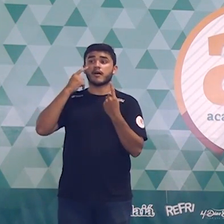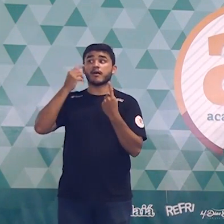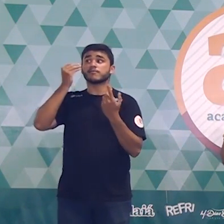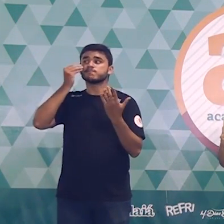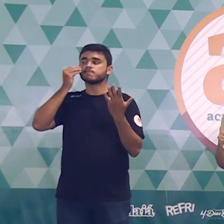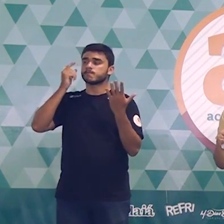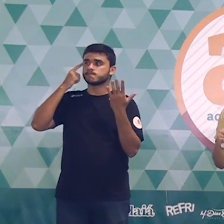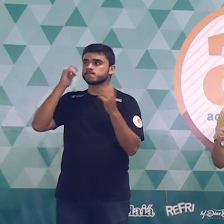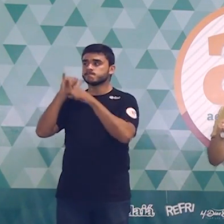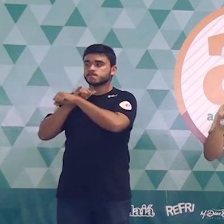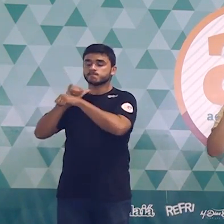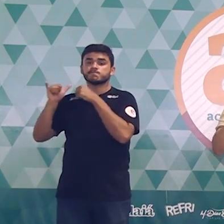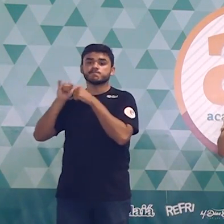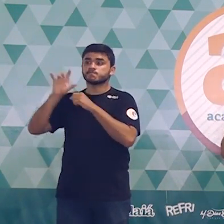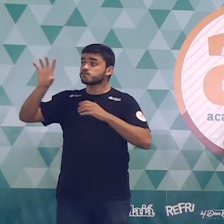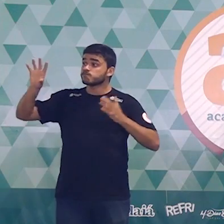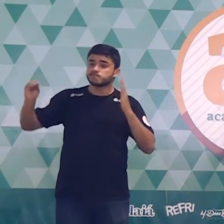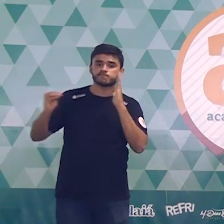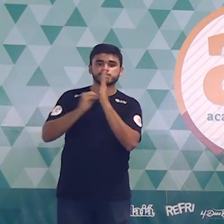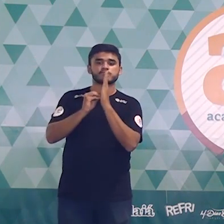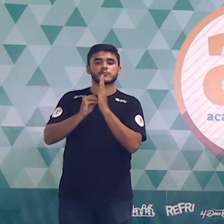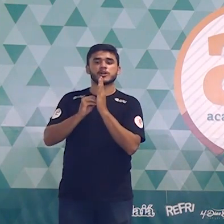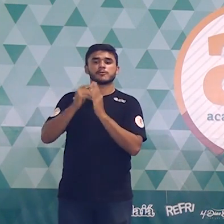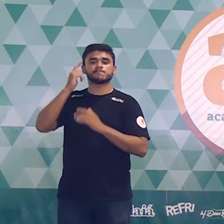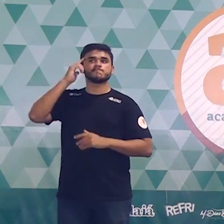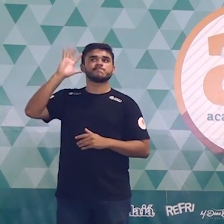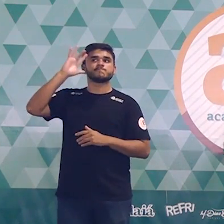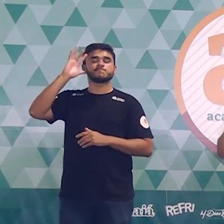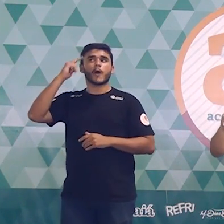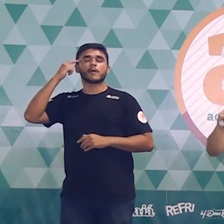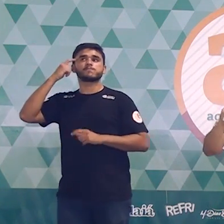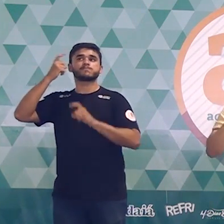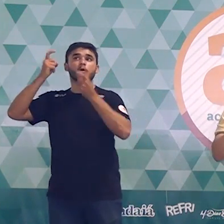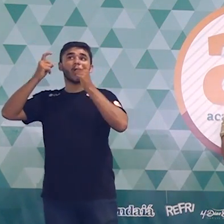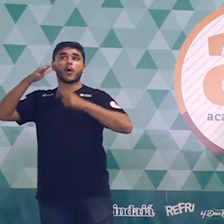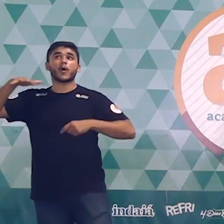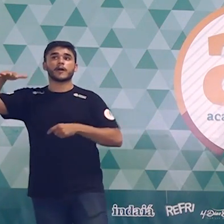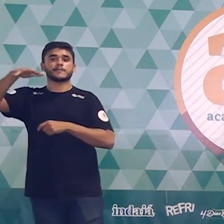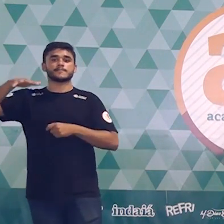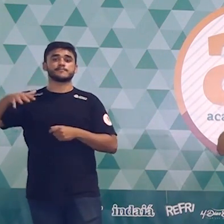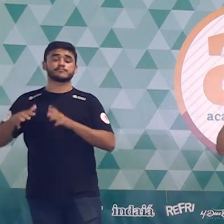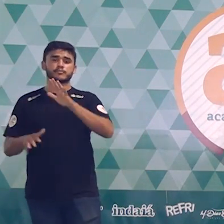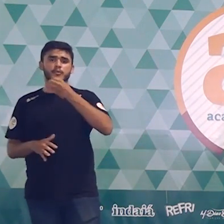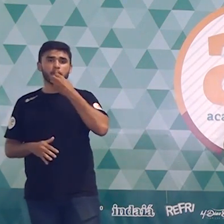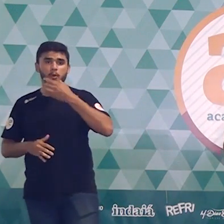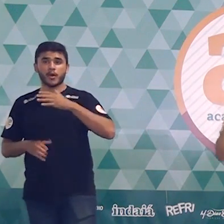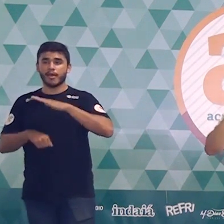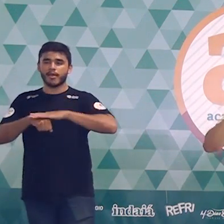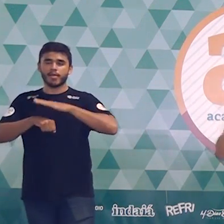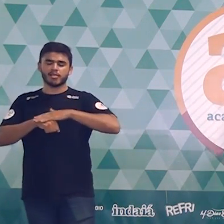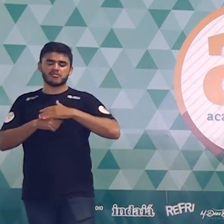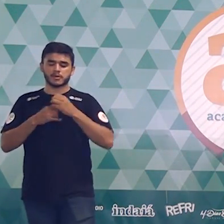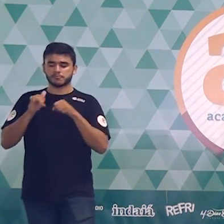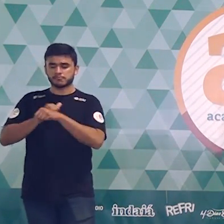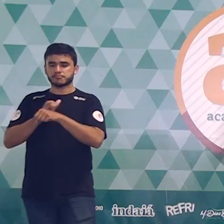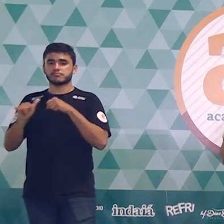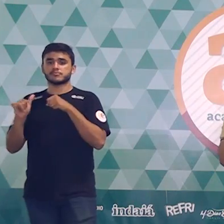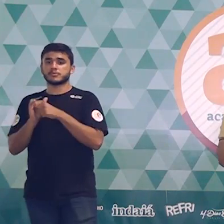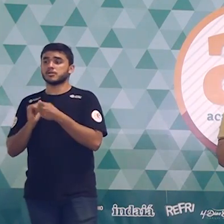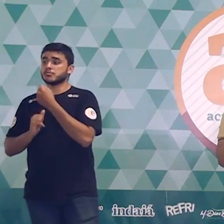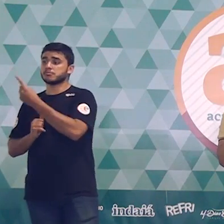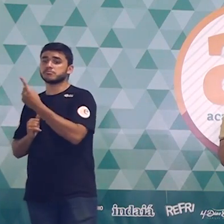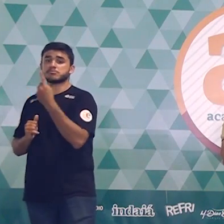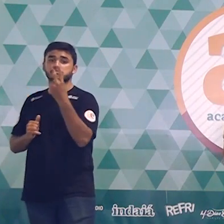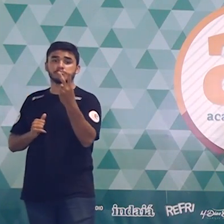demonstração uma vez, de que se inspirou em outra área do conhecimento. Não, mas é porque eu sou muito bom, aí eu faço 2, eu faço 3,